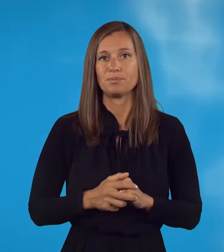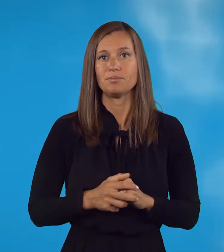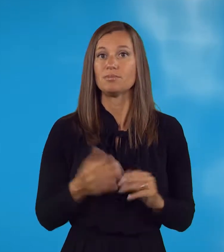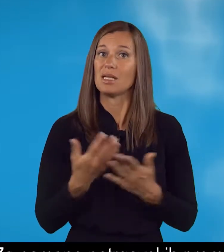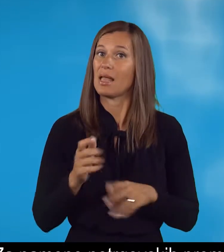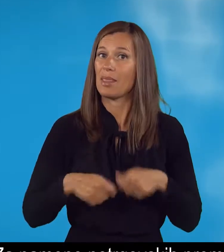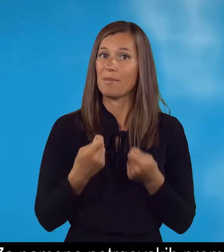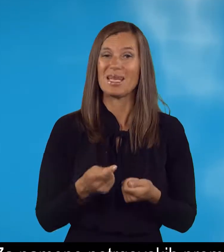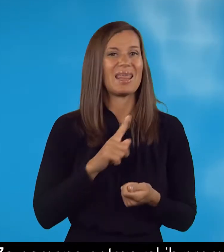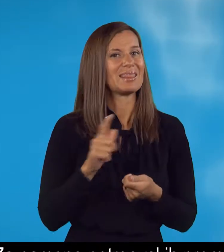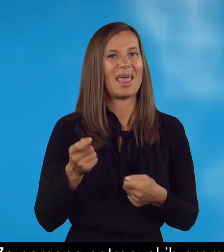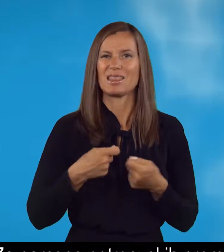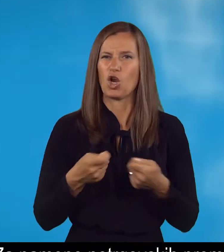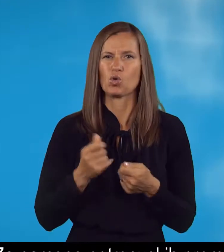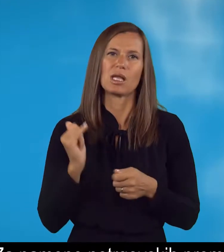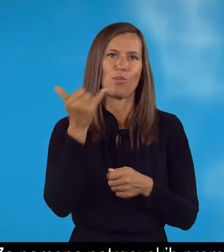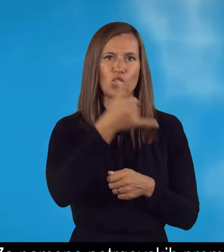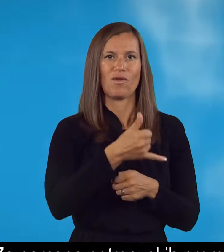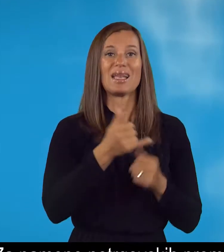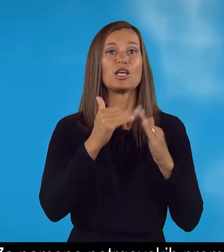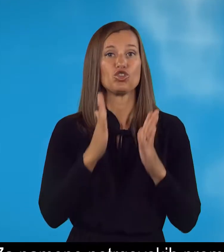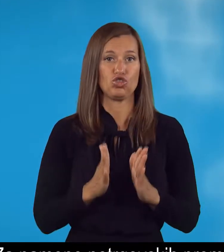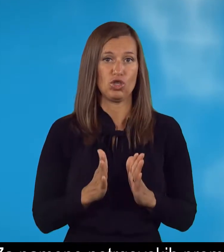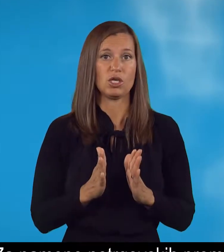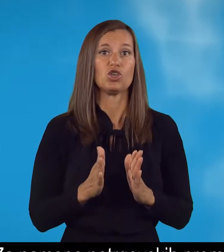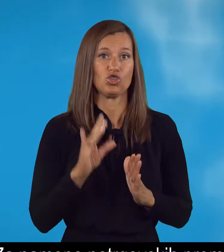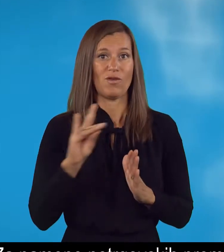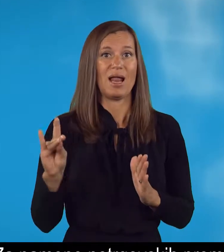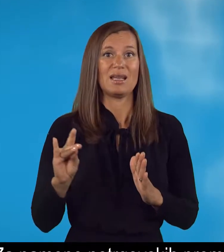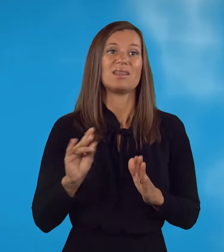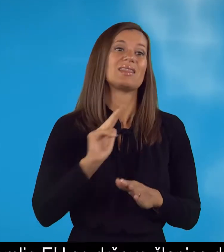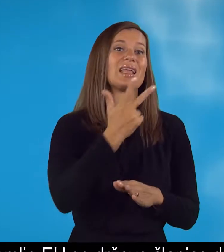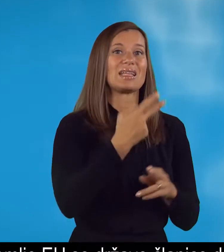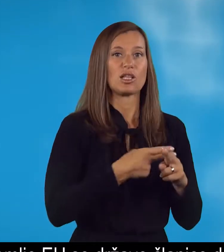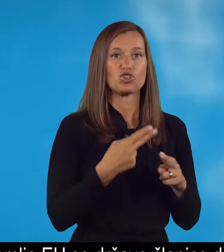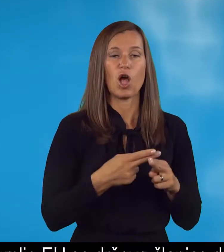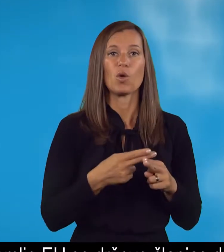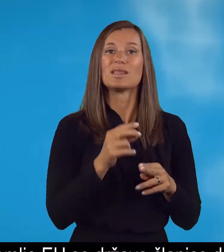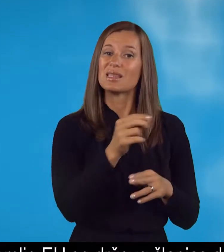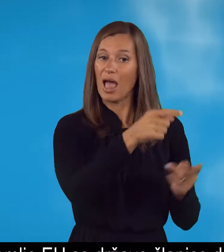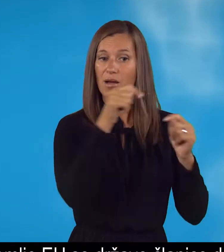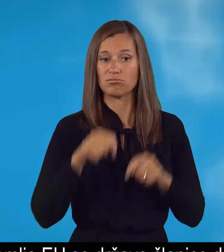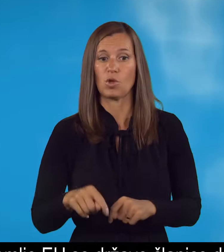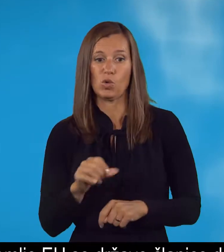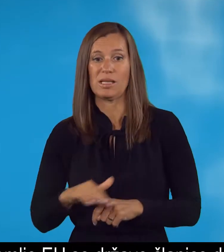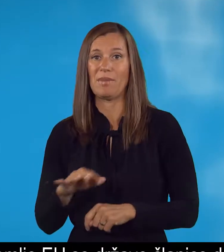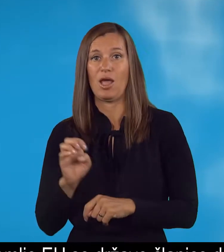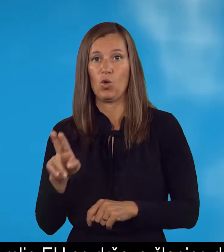Za namene netrgovskih premikov hišnih živali iz tretjih držav na ozemlje EU so države članice